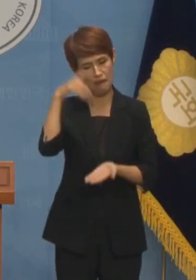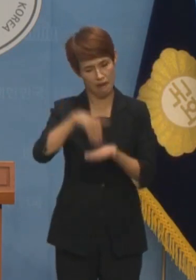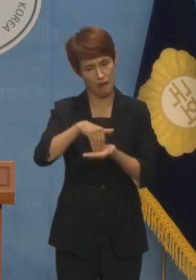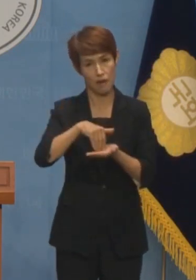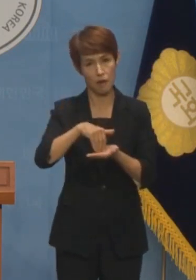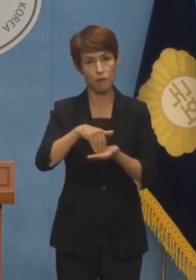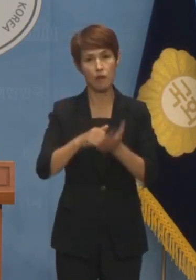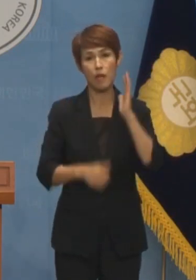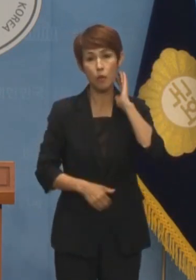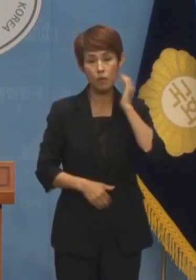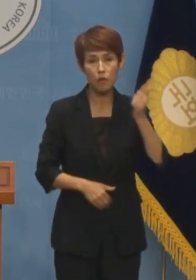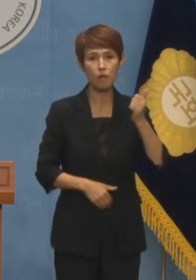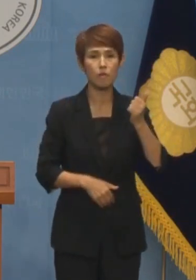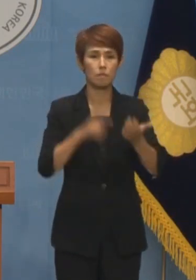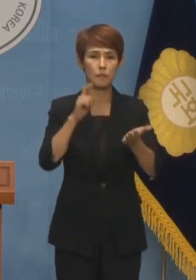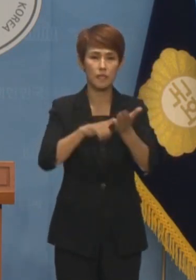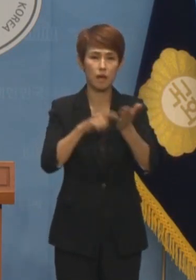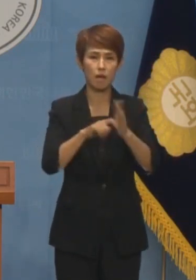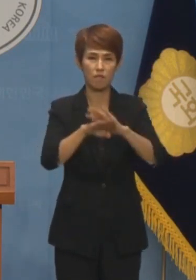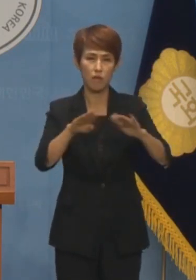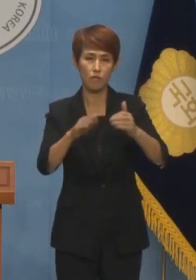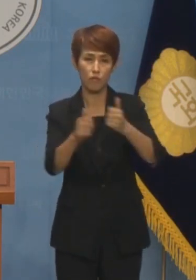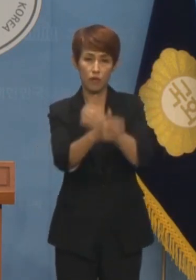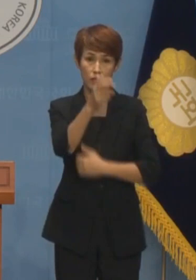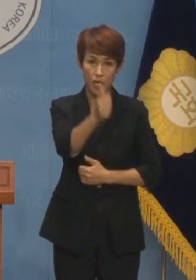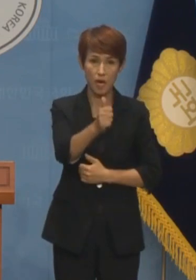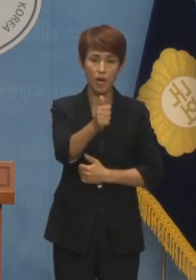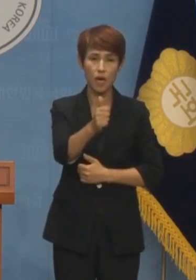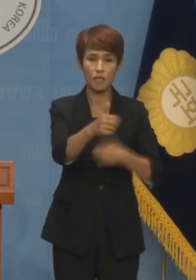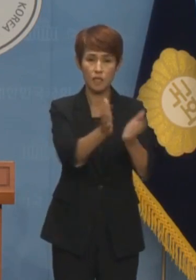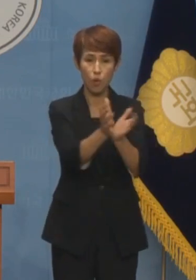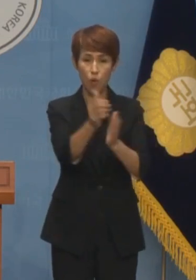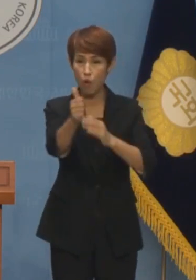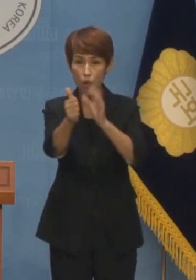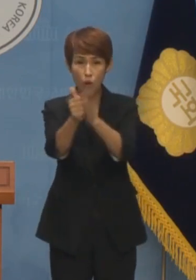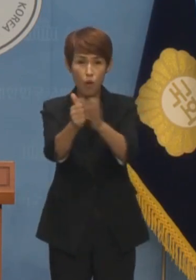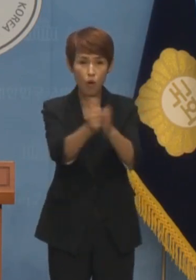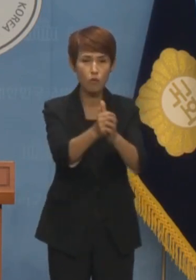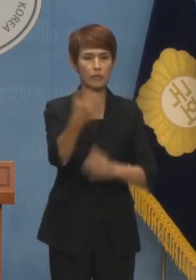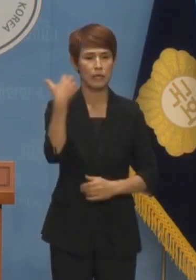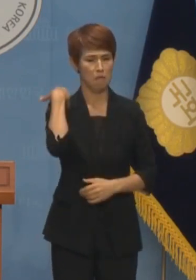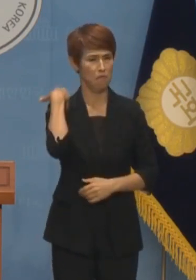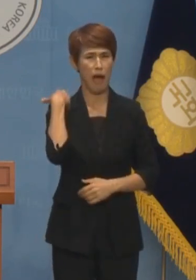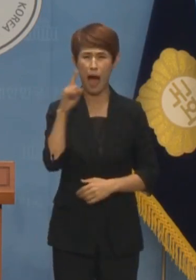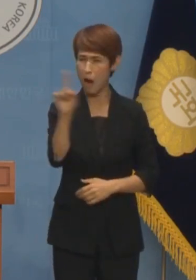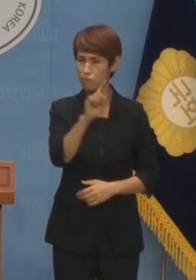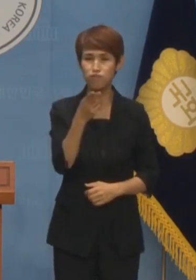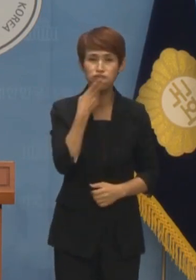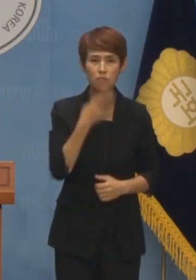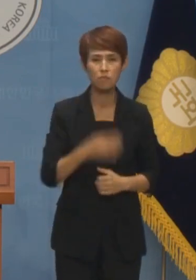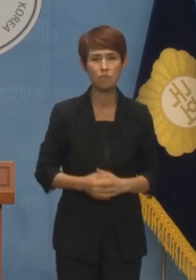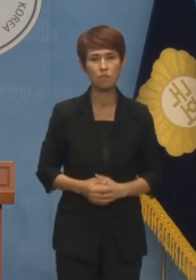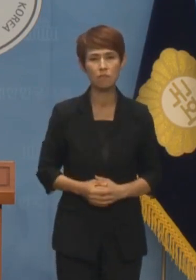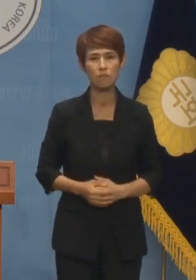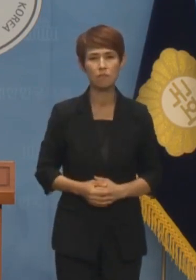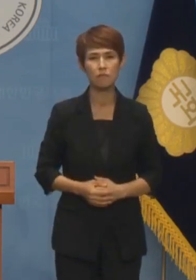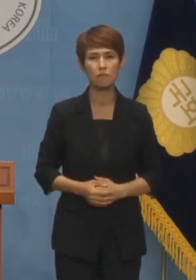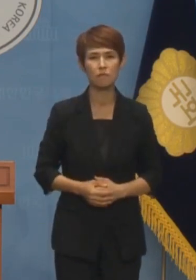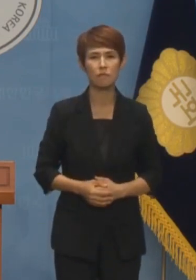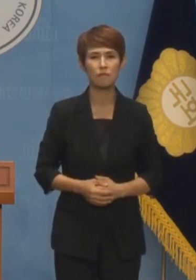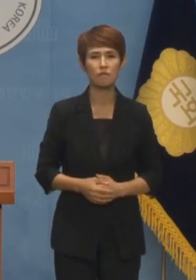대통령, 비대위원장, 지도부 등 그 누구에게서도 찾아볼 수 없고 그저